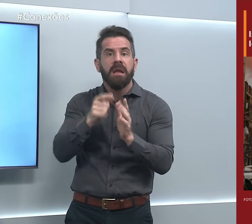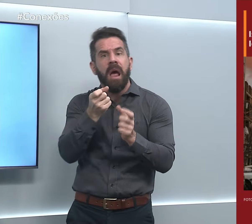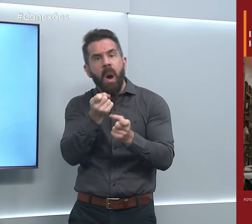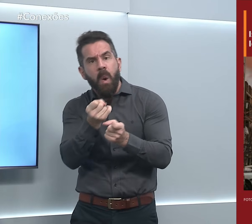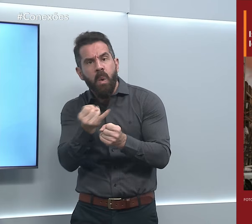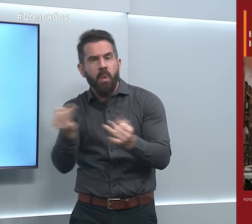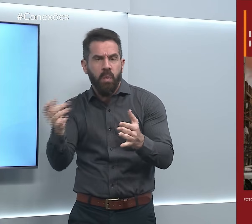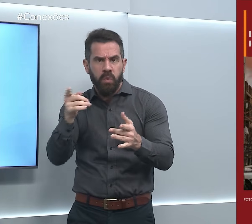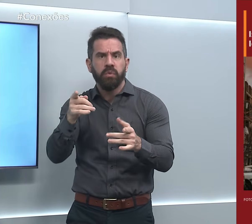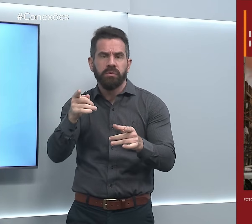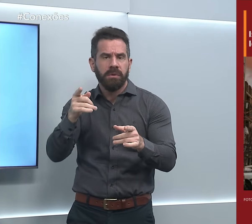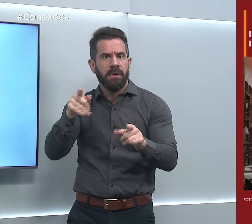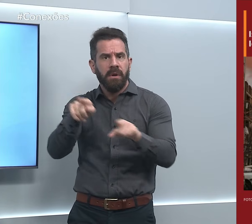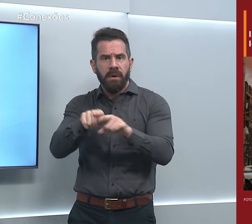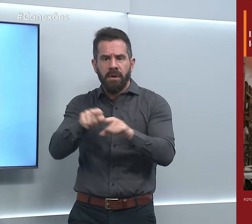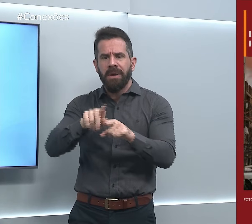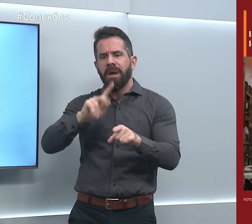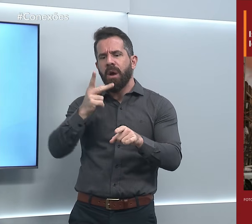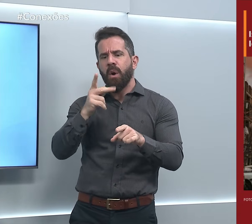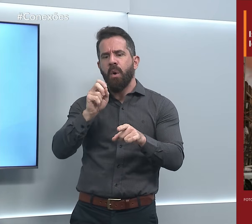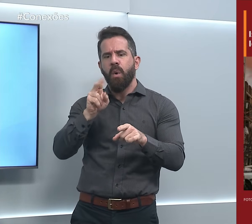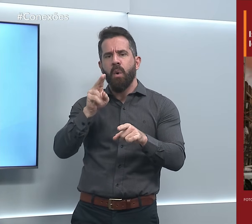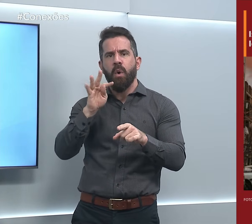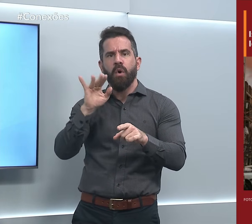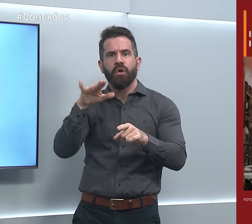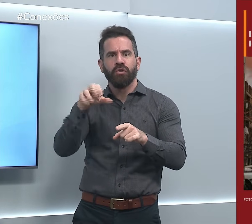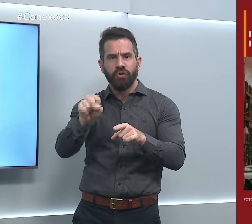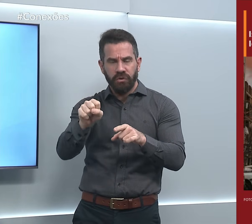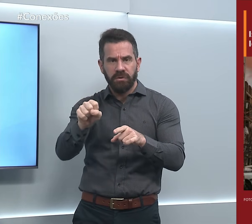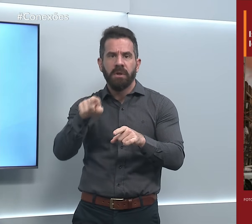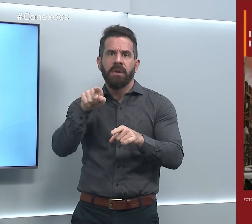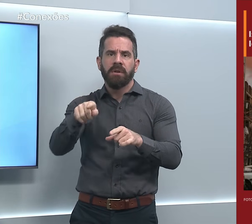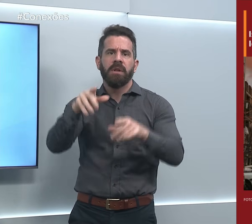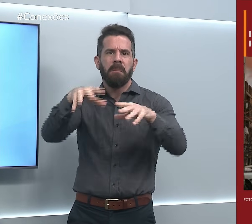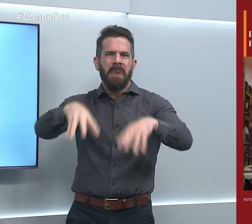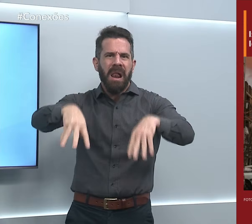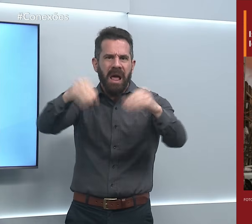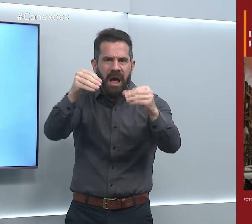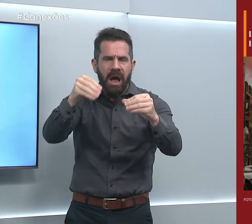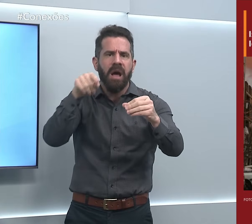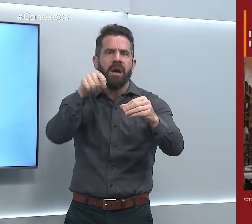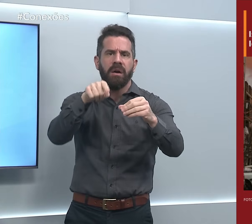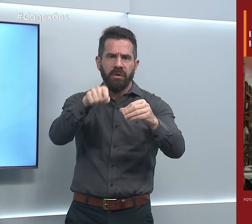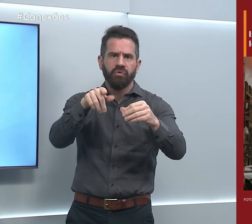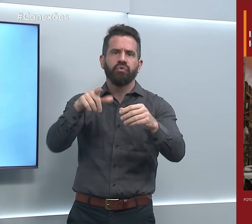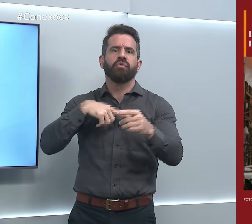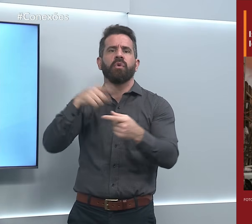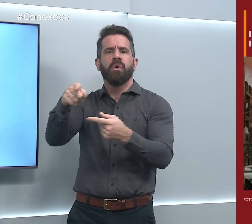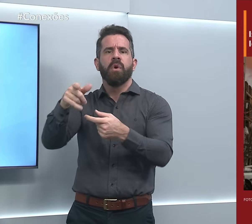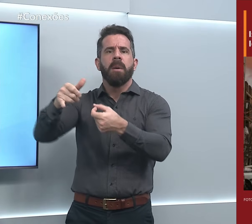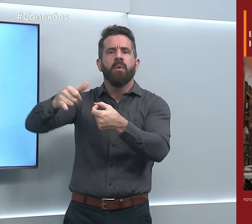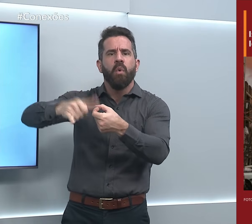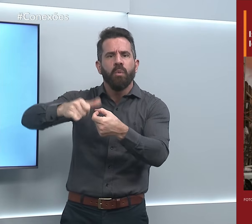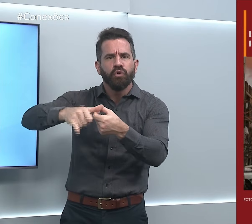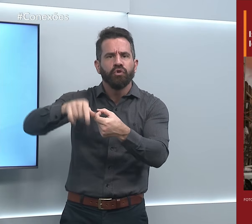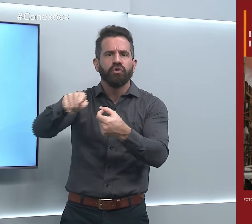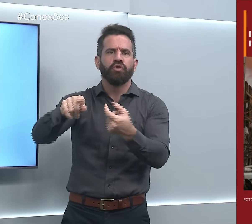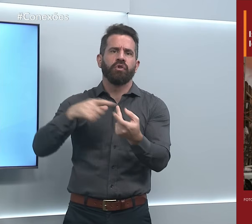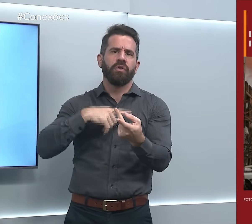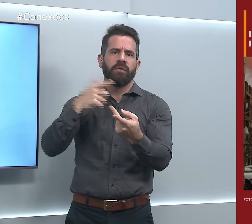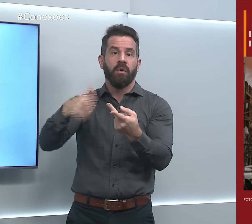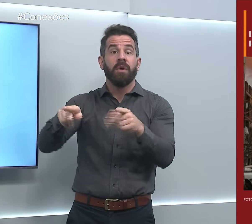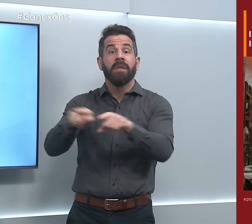Foram atingidos o Palácio Presidencial, uma usina, um reservatório de combustível e o prédio do Ministério